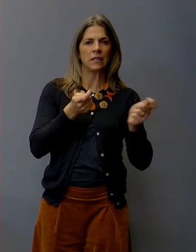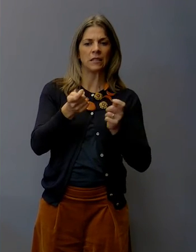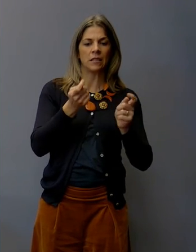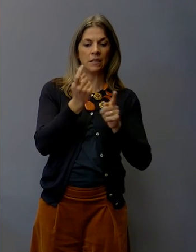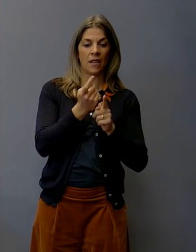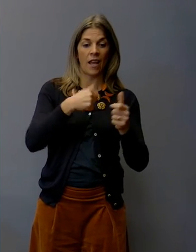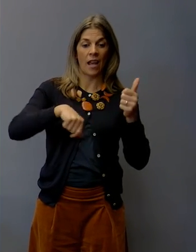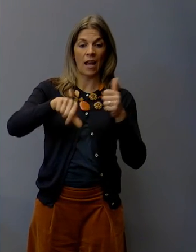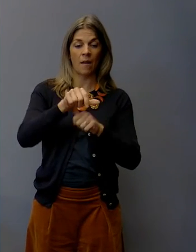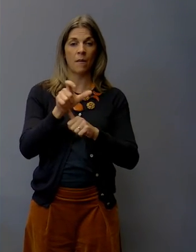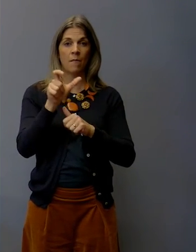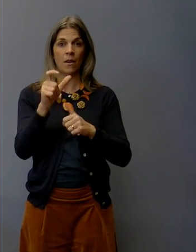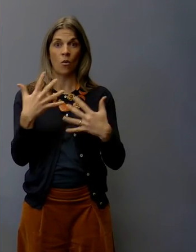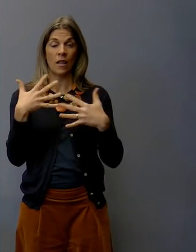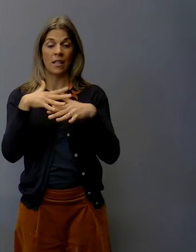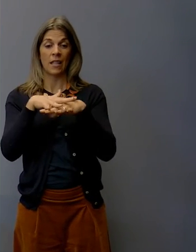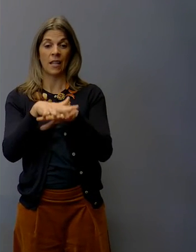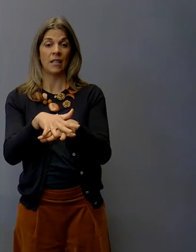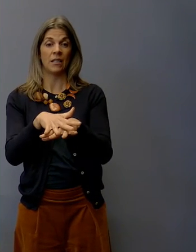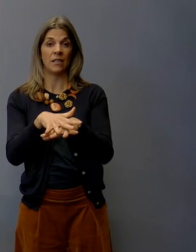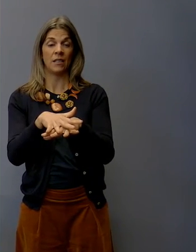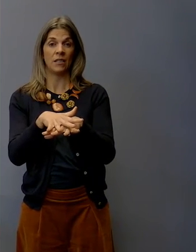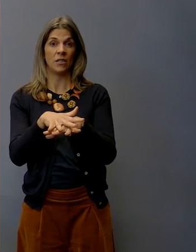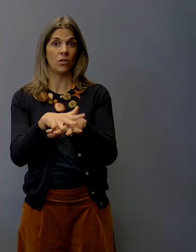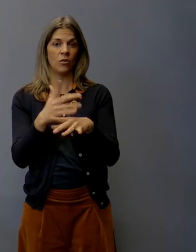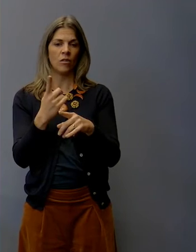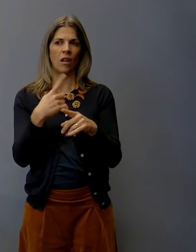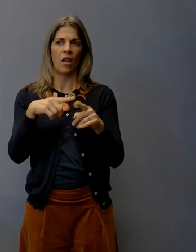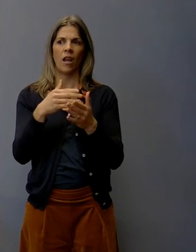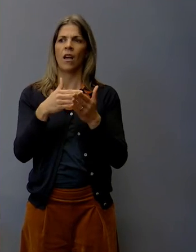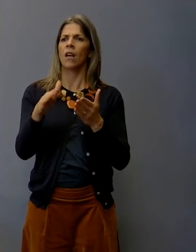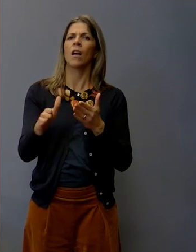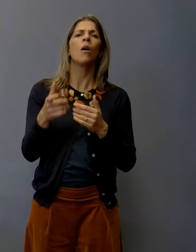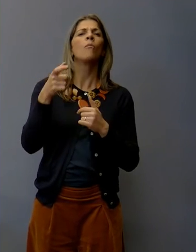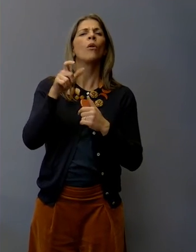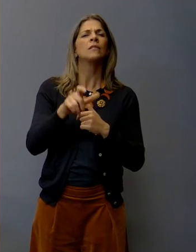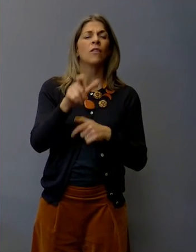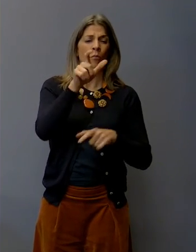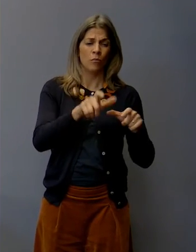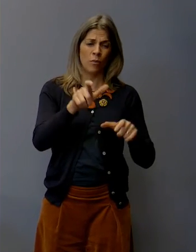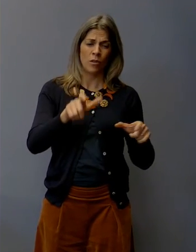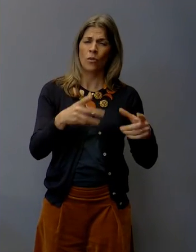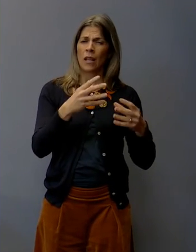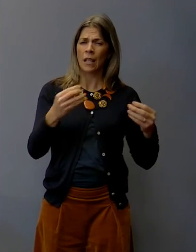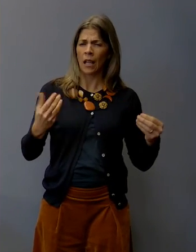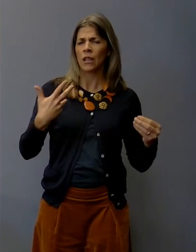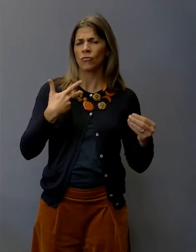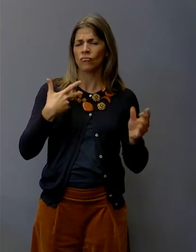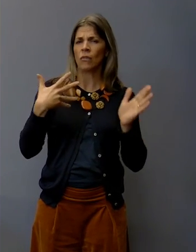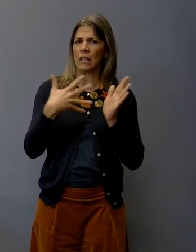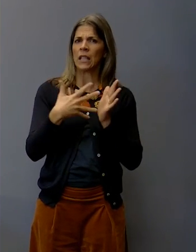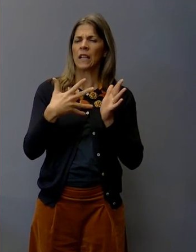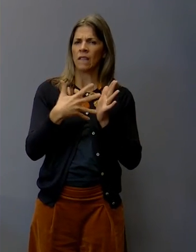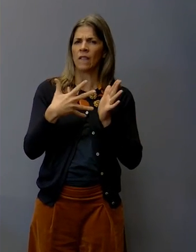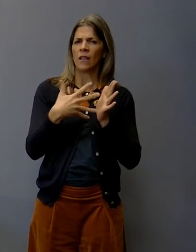qualcuno su cui scaricare le frustrazioni della gente e già oggi vive quelle situazioni di difficoltà su chi è